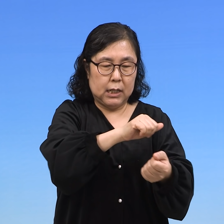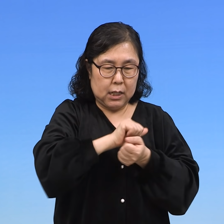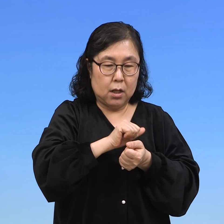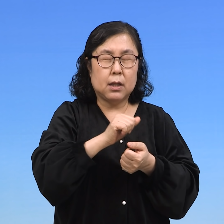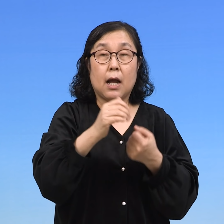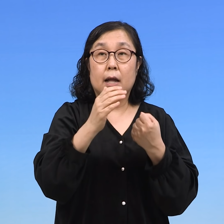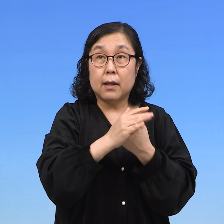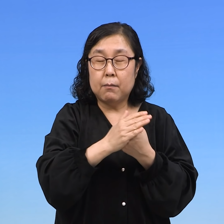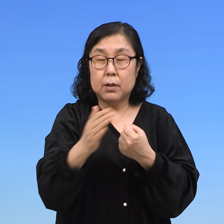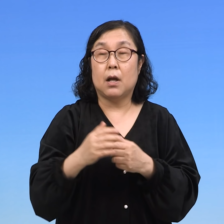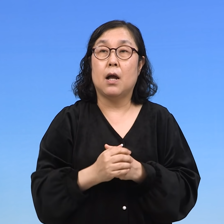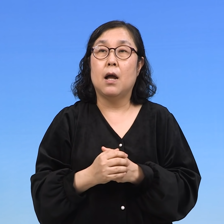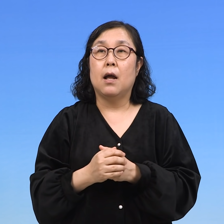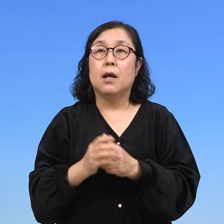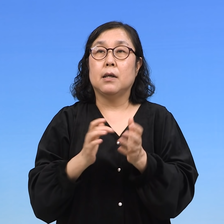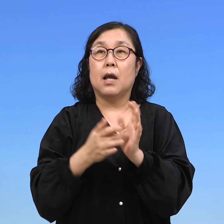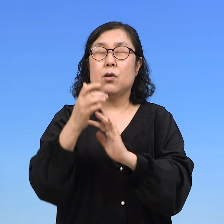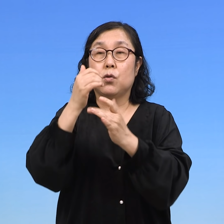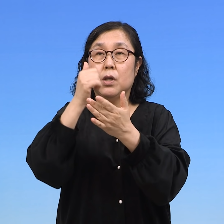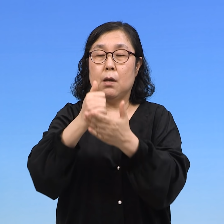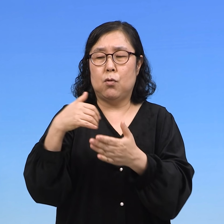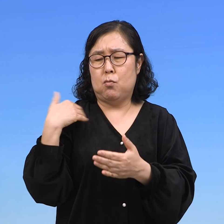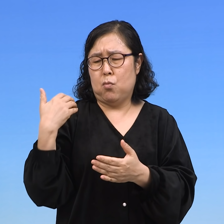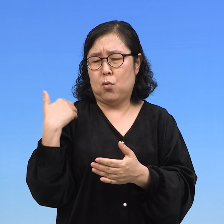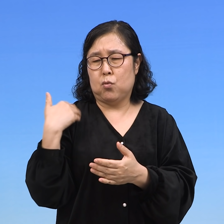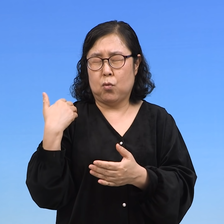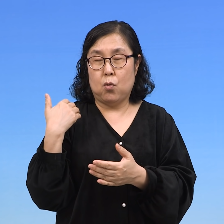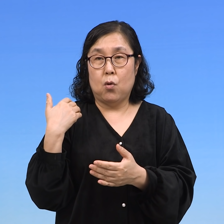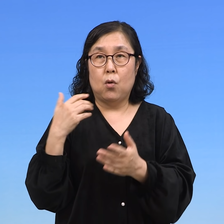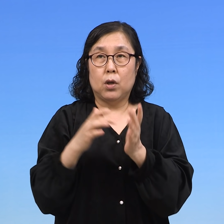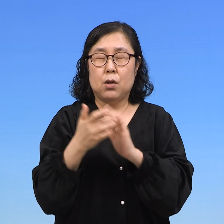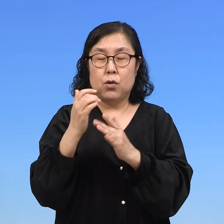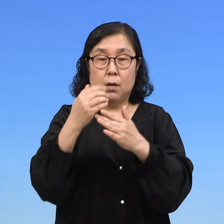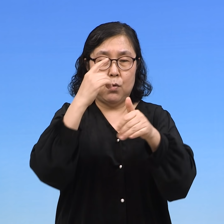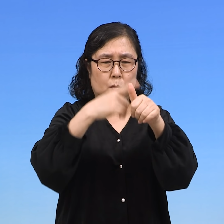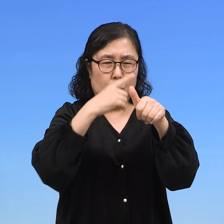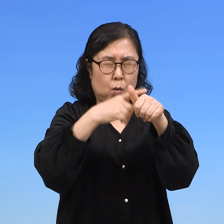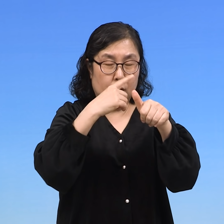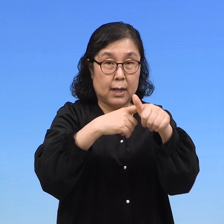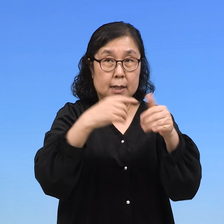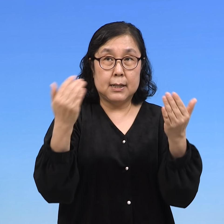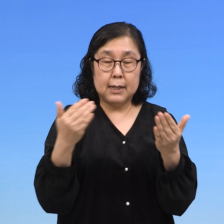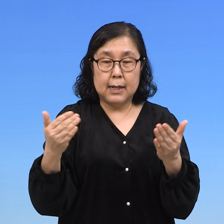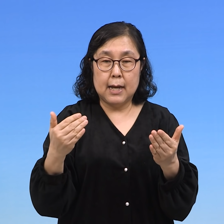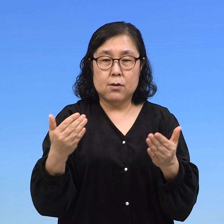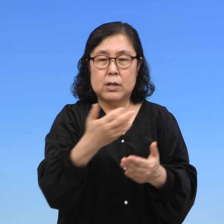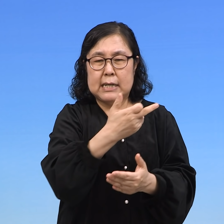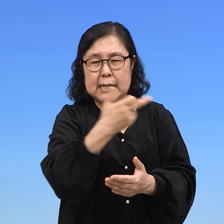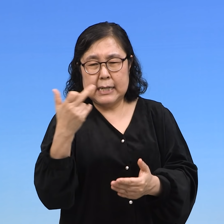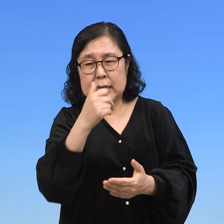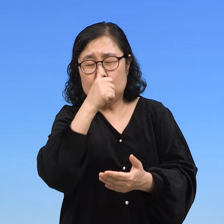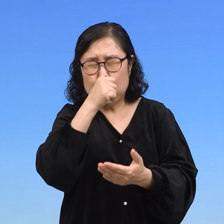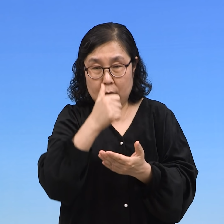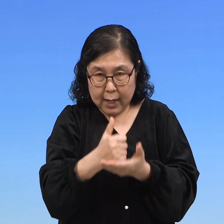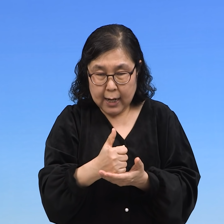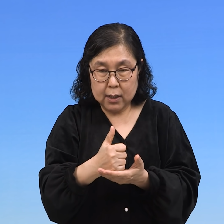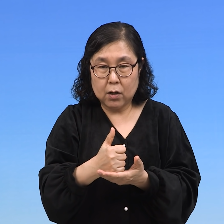들렸다 함이로라 예수 그리스도를 모르면서 이렇게 모독하는 게 얼마나 큰 죄인지